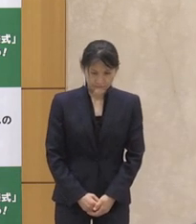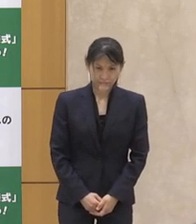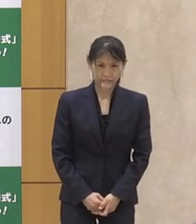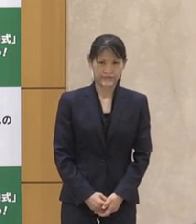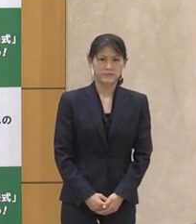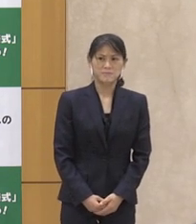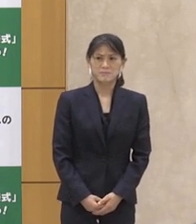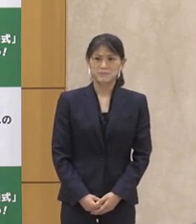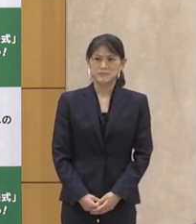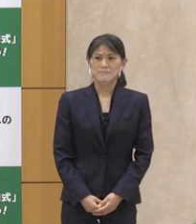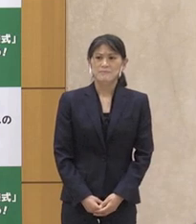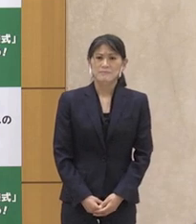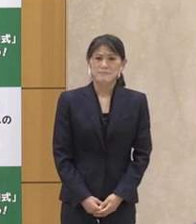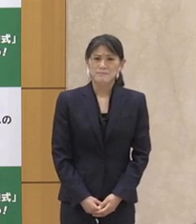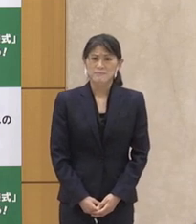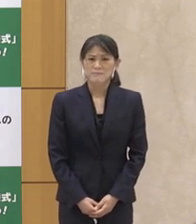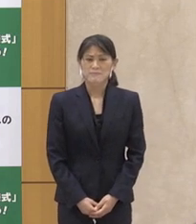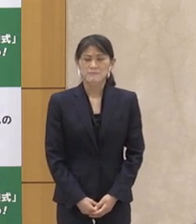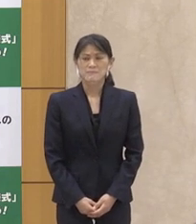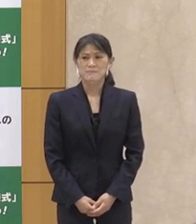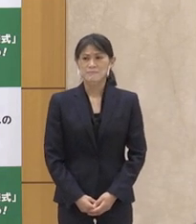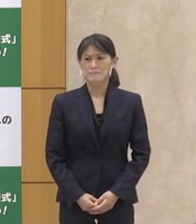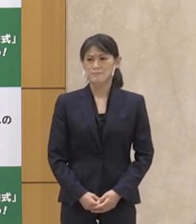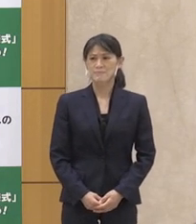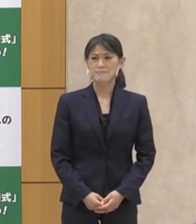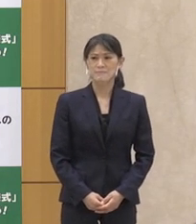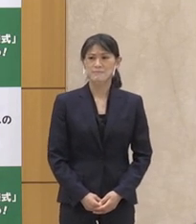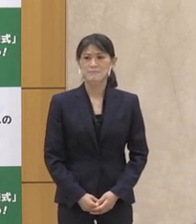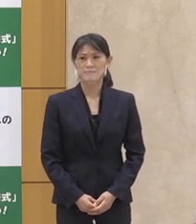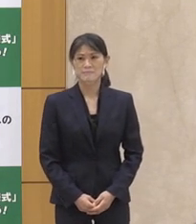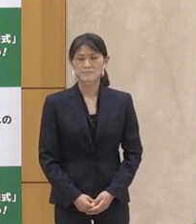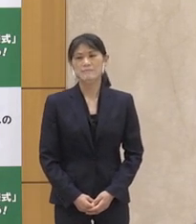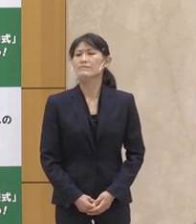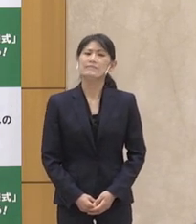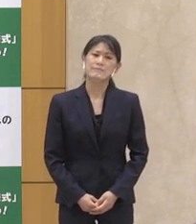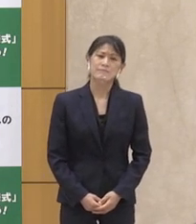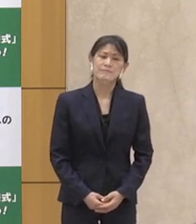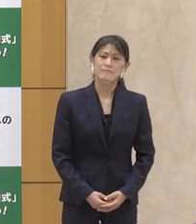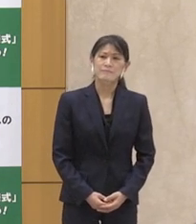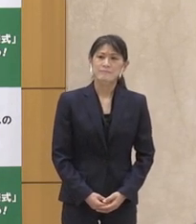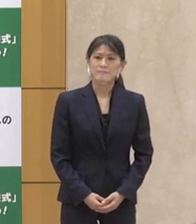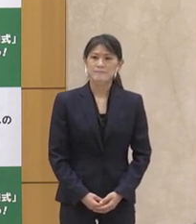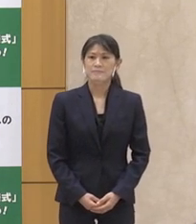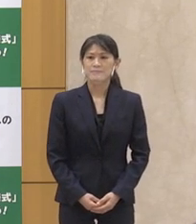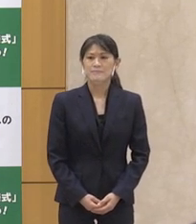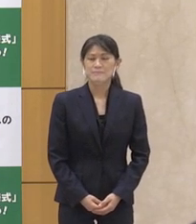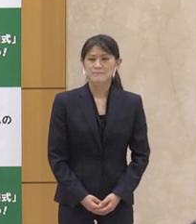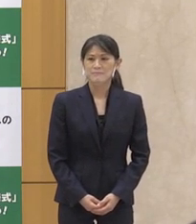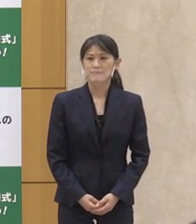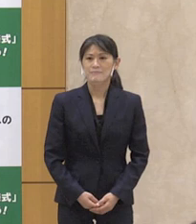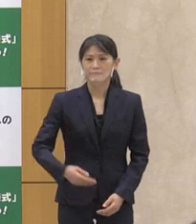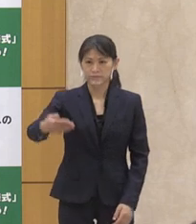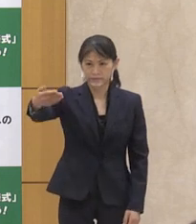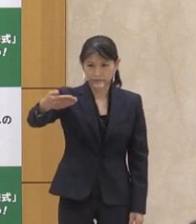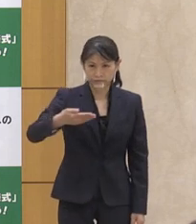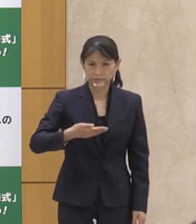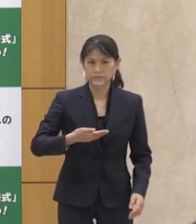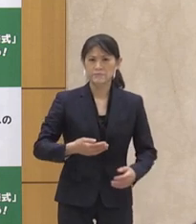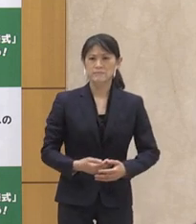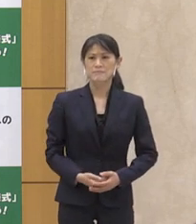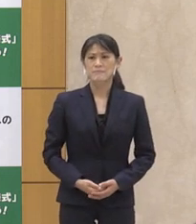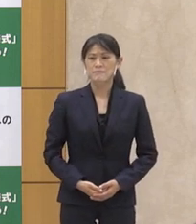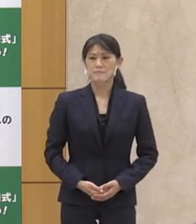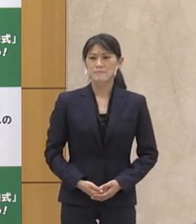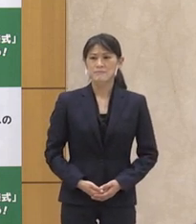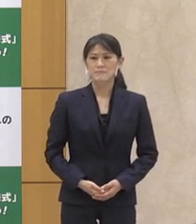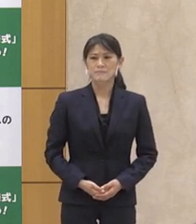よろしい、どうぞ。 失礼します、テレビ瀬戸内もろいと申します。